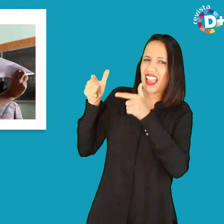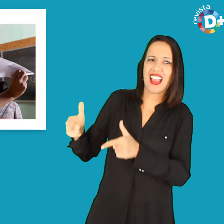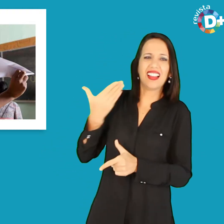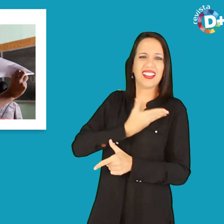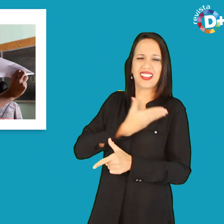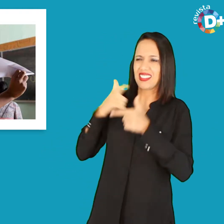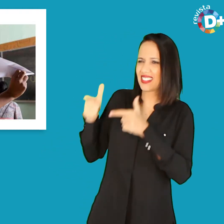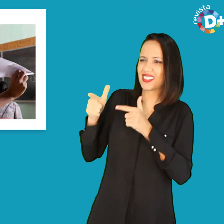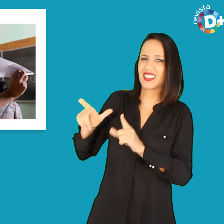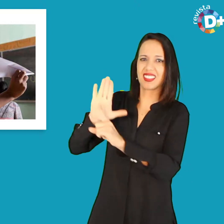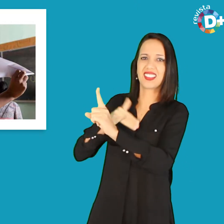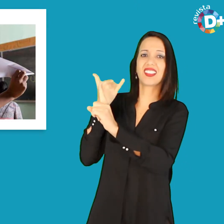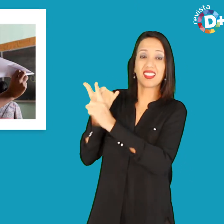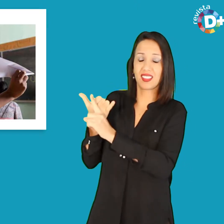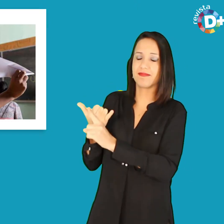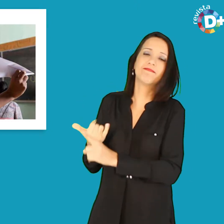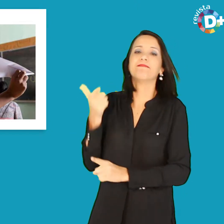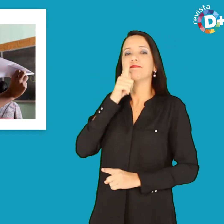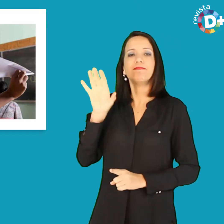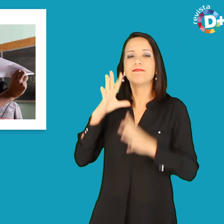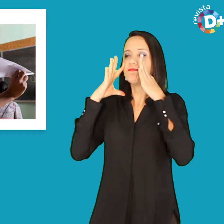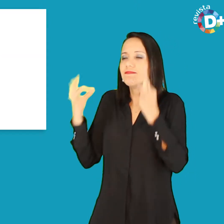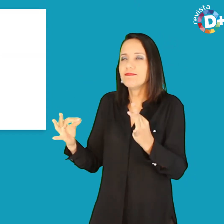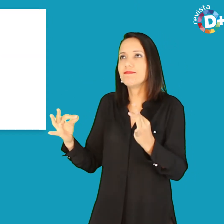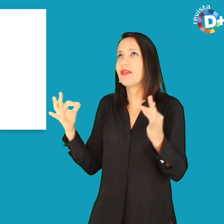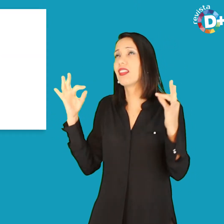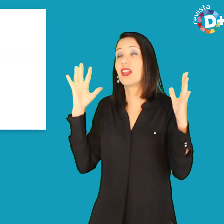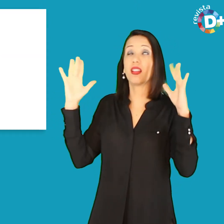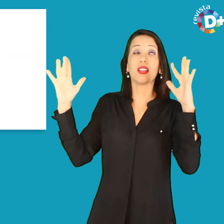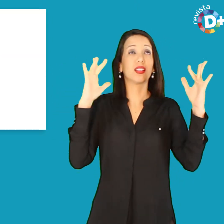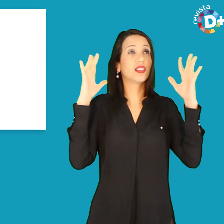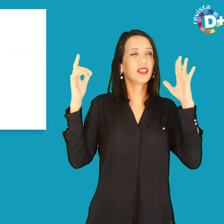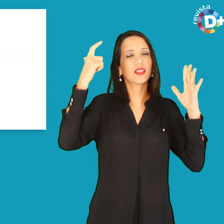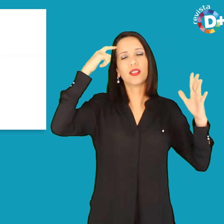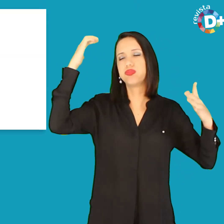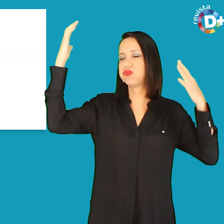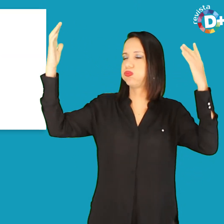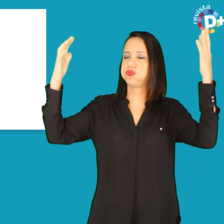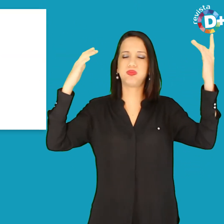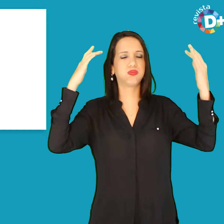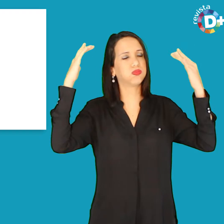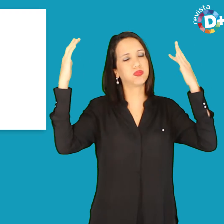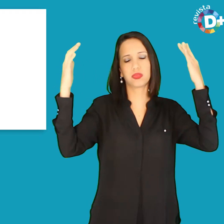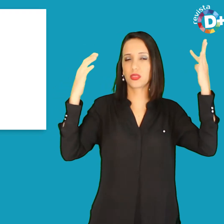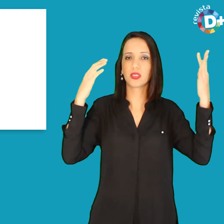O problema é que eu não conseguia me concentrar, me desconectava, minha mente voava e eu acabava atrapalhando os